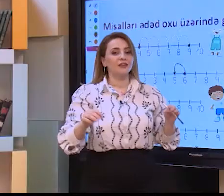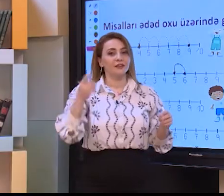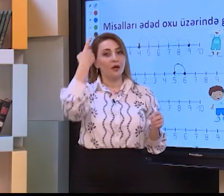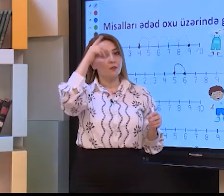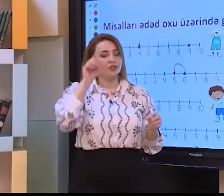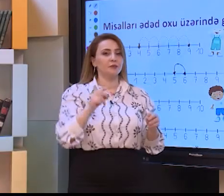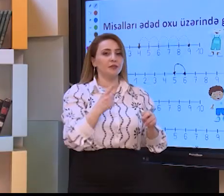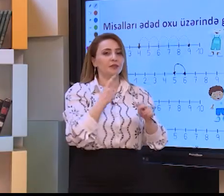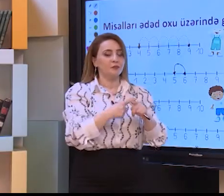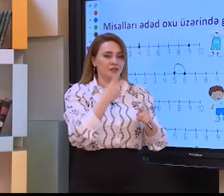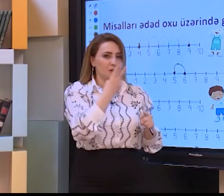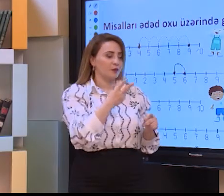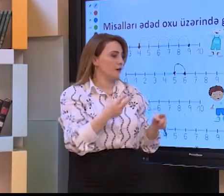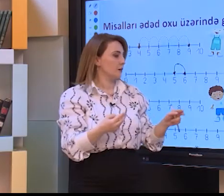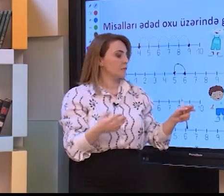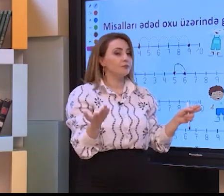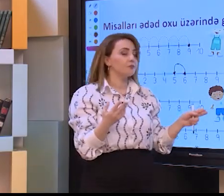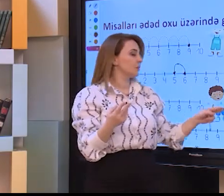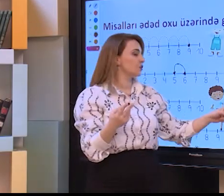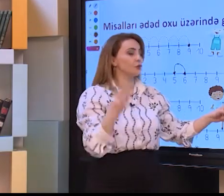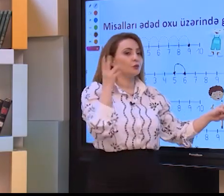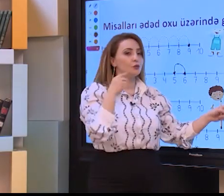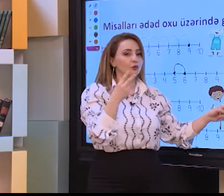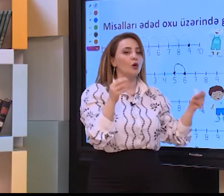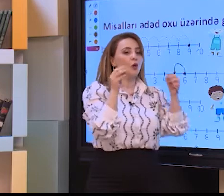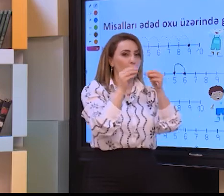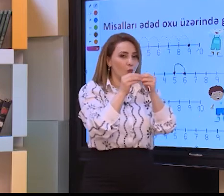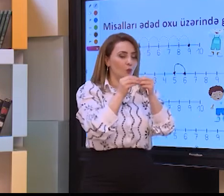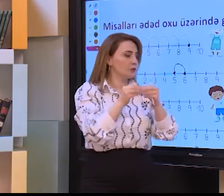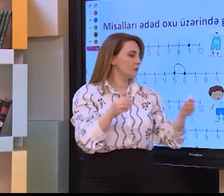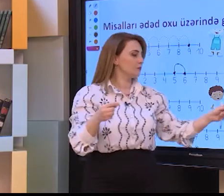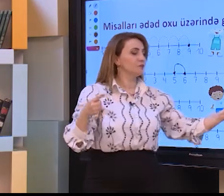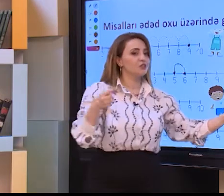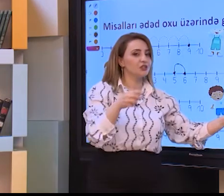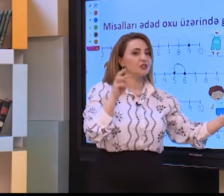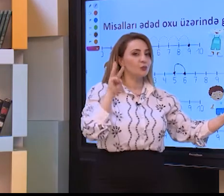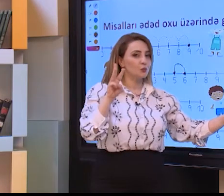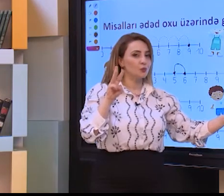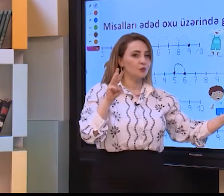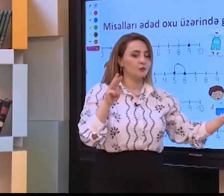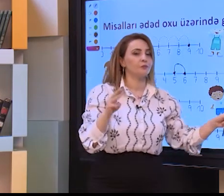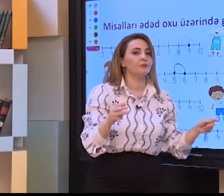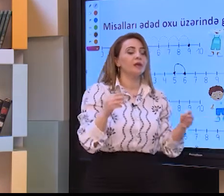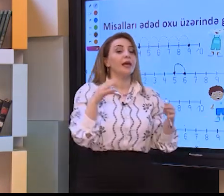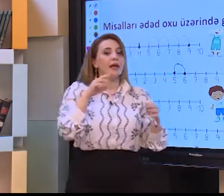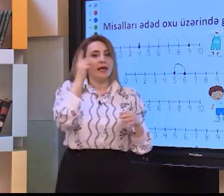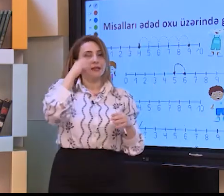Uşaqlar, başqa bir misala baxaq. Neçə görürük? 10 çıx 3. Ədəd